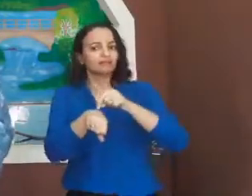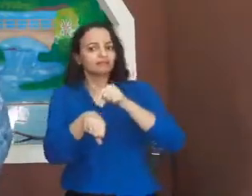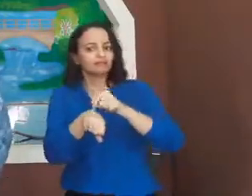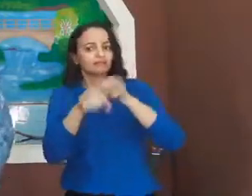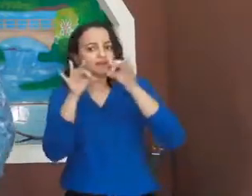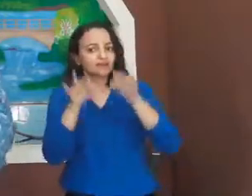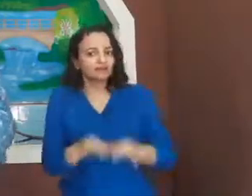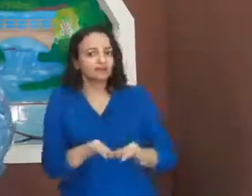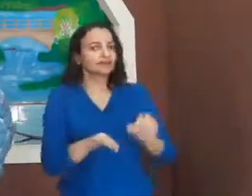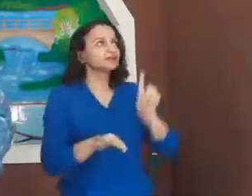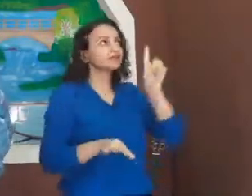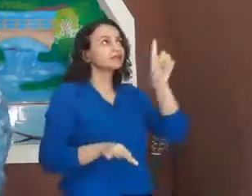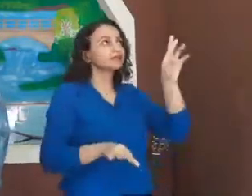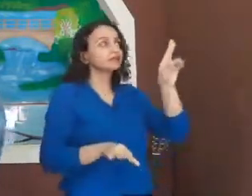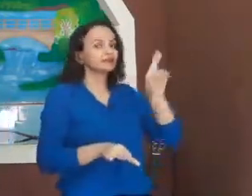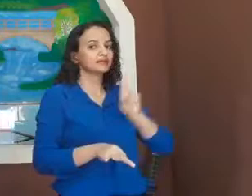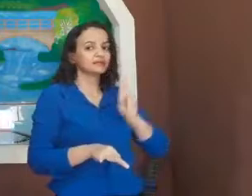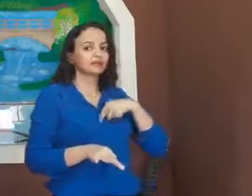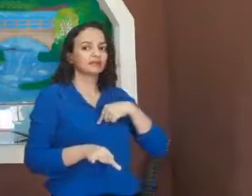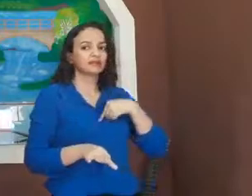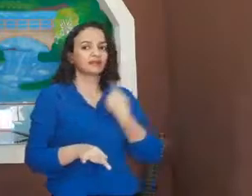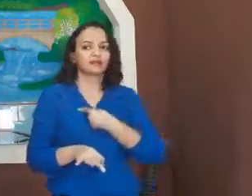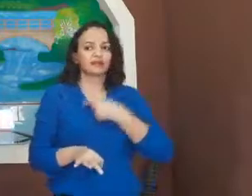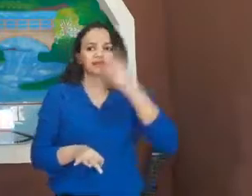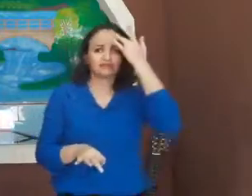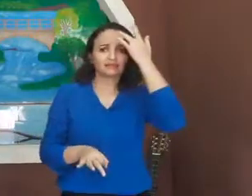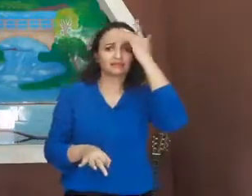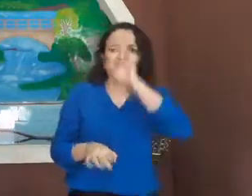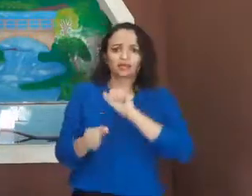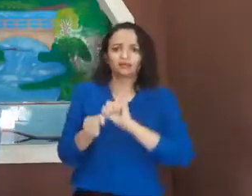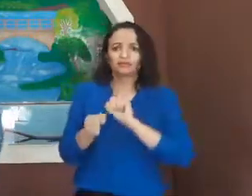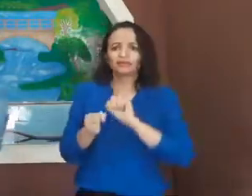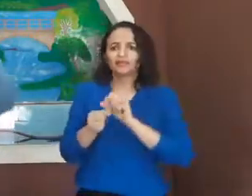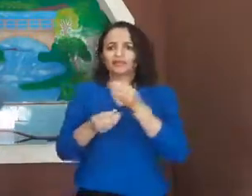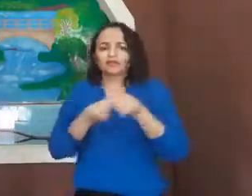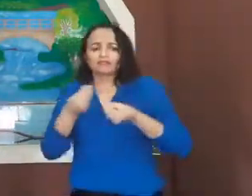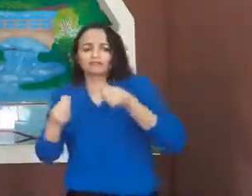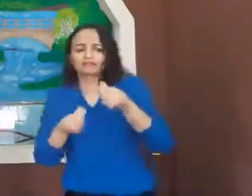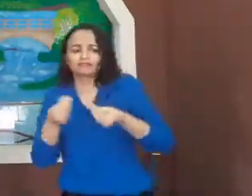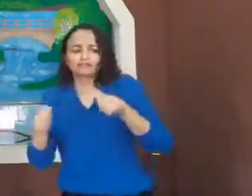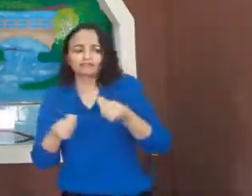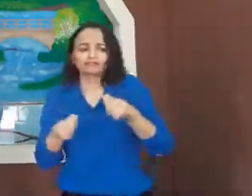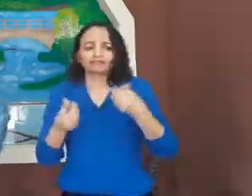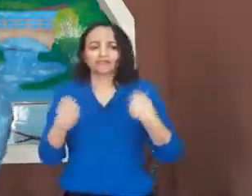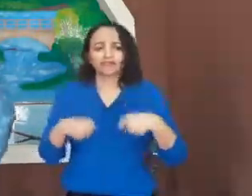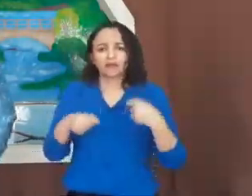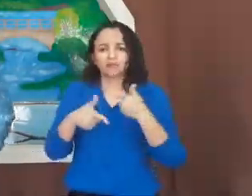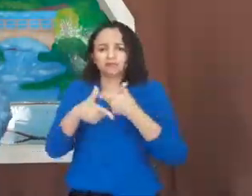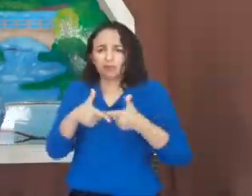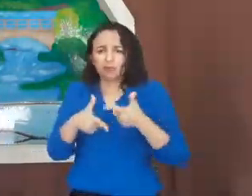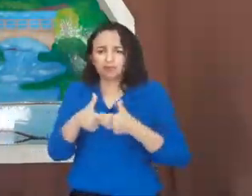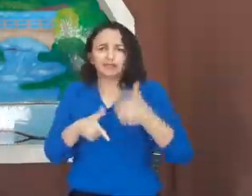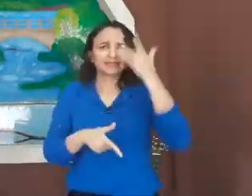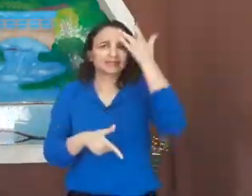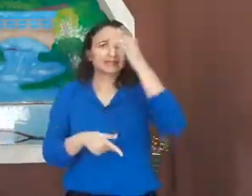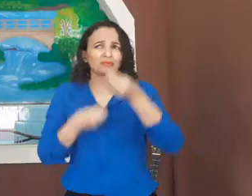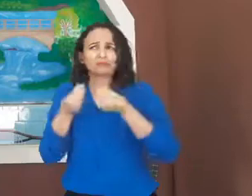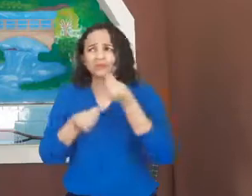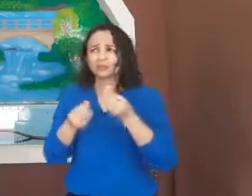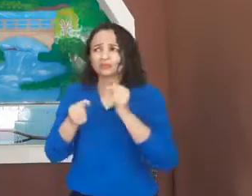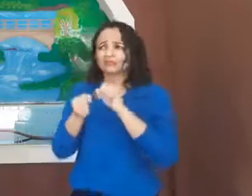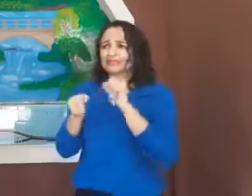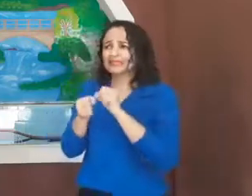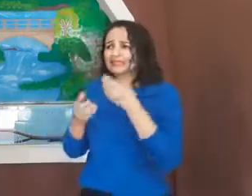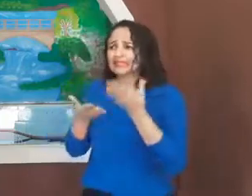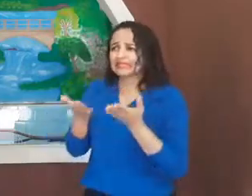não sabemos o que fazer em relação a alguma coisa. Devemos esperar. Eu não sei